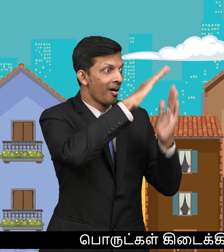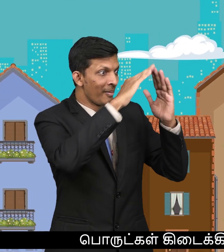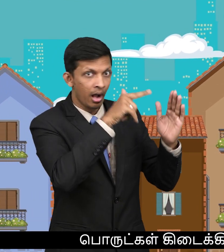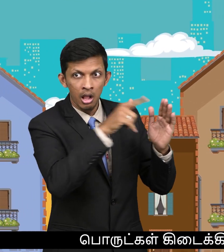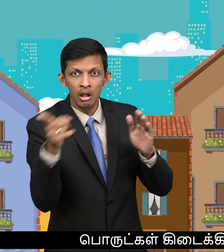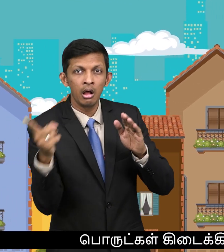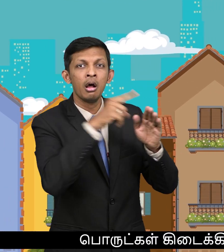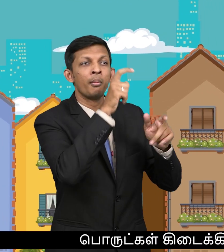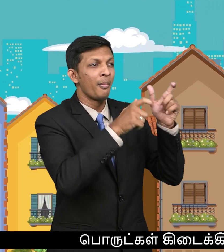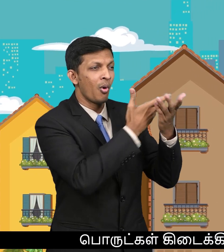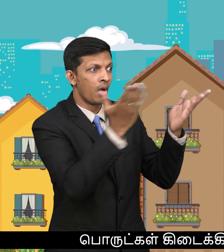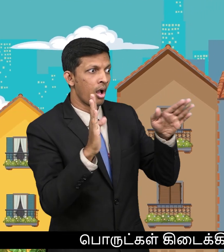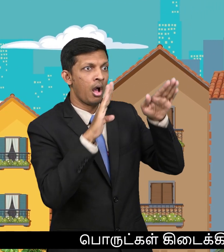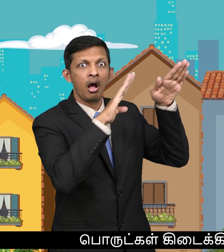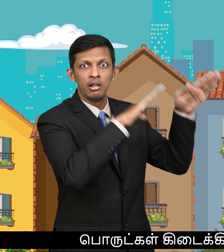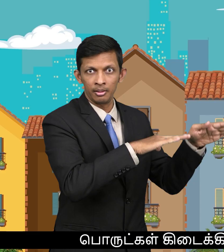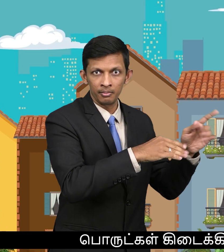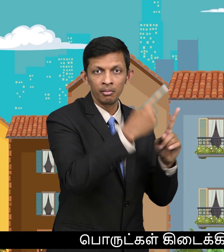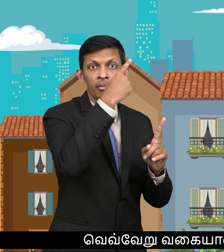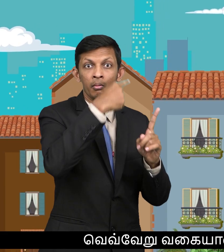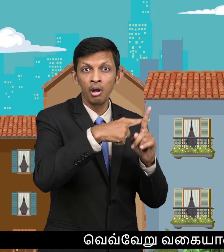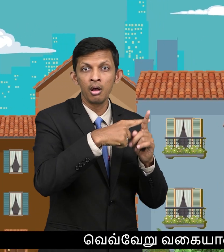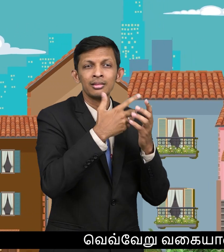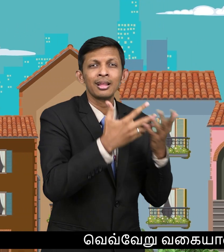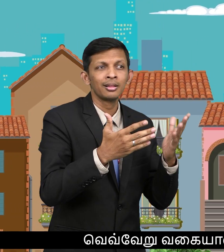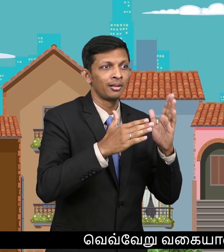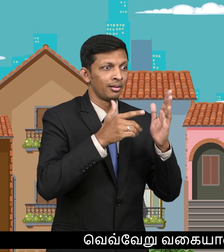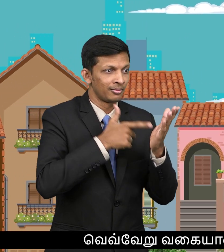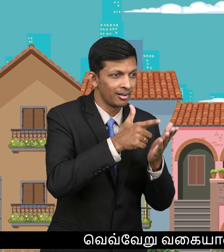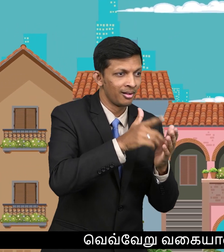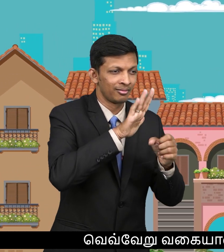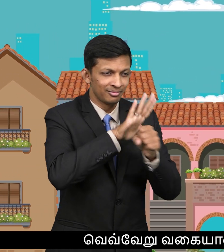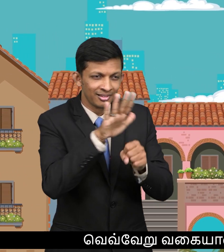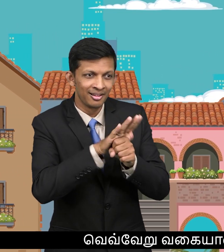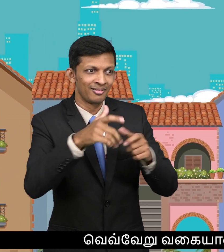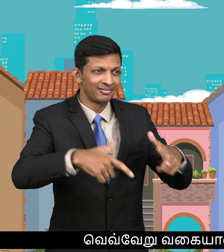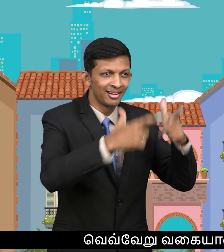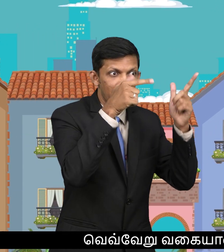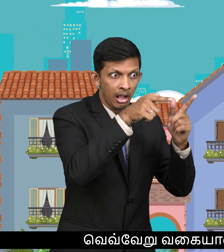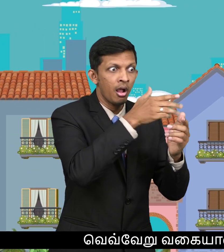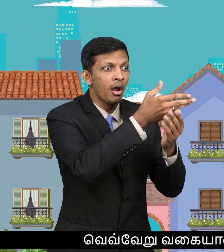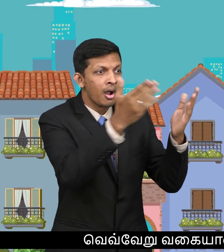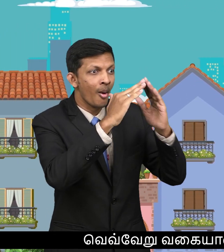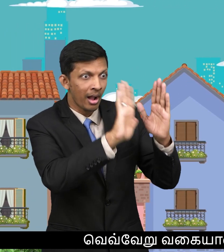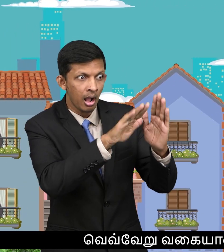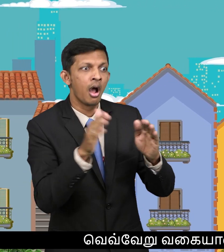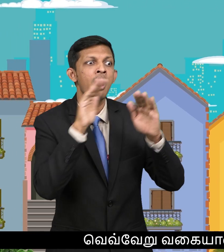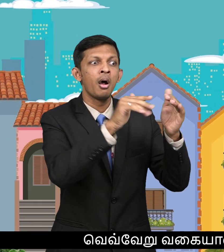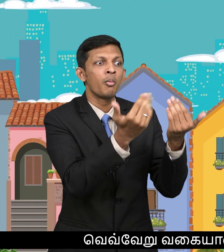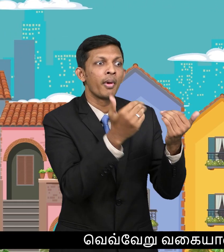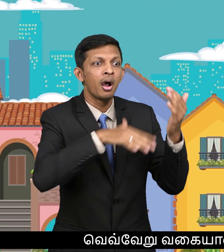என்னென்ன பொருட்கள் கிடைக்கின்றன என்பதை பொறுத்து வெவ்வேறு வகையான வீடுகளில் வசிக்கிறார்கள்.